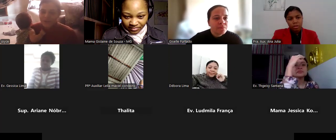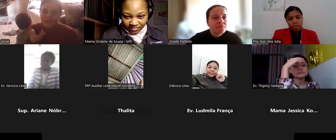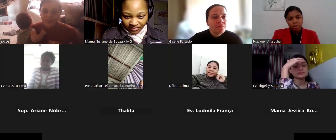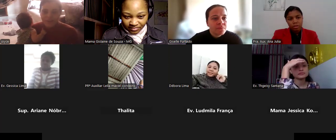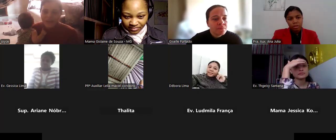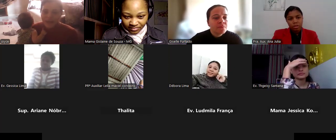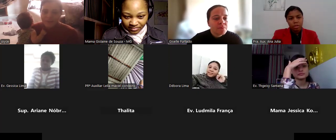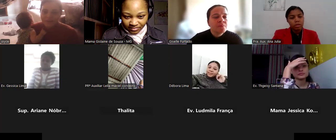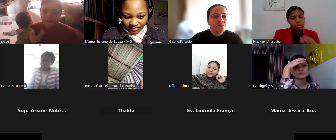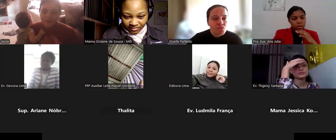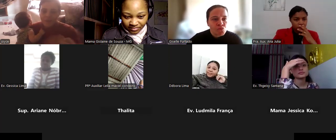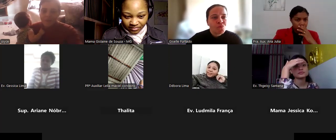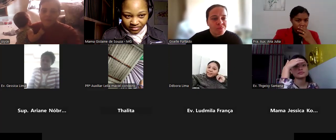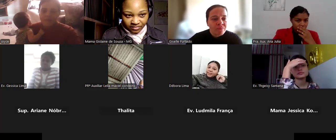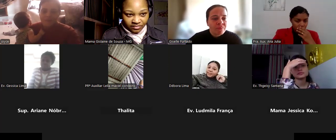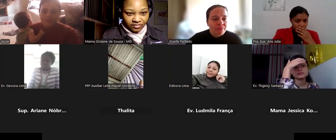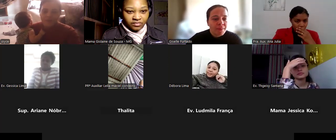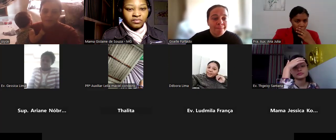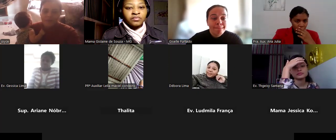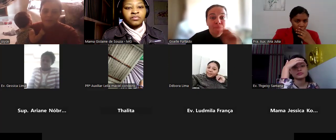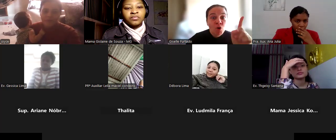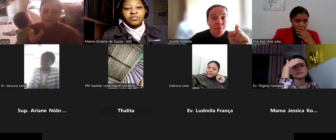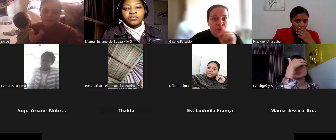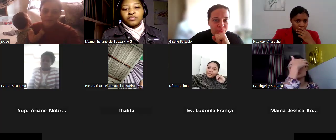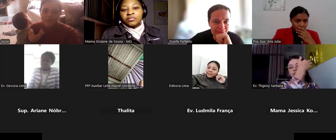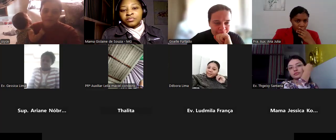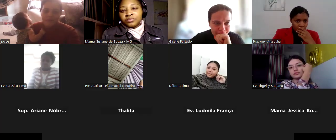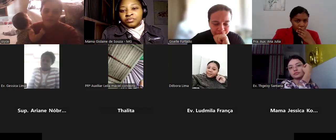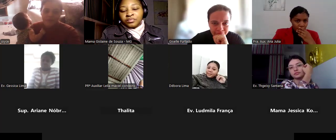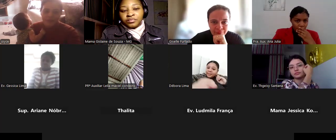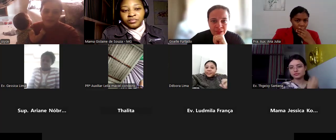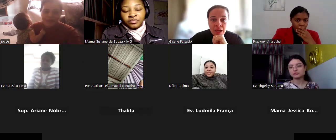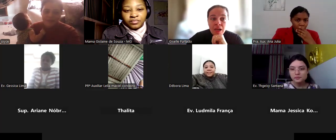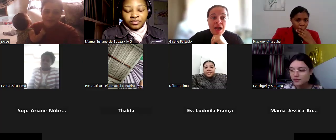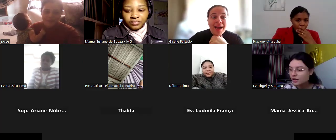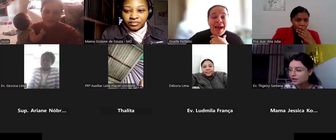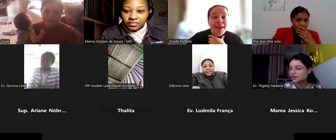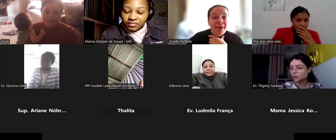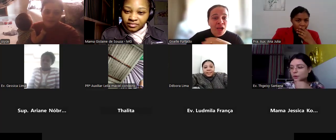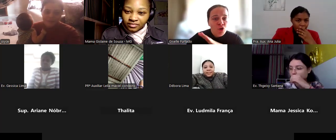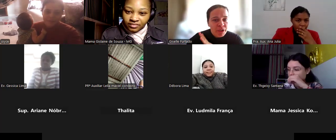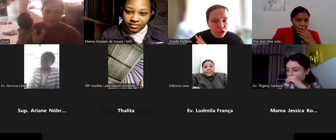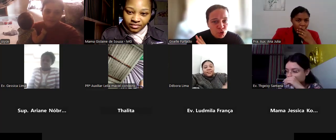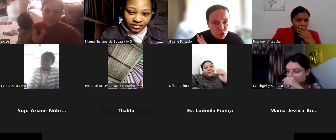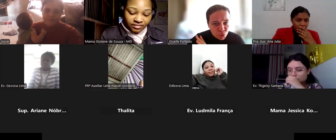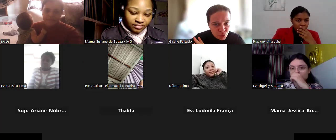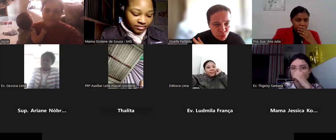não sabe, tem como? Boa pergunta. Ai, ai. A maioria dos